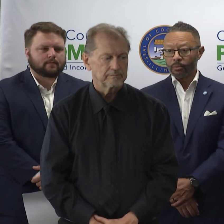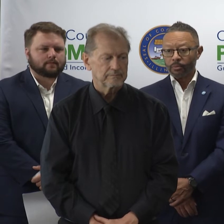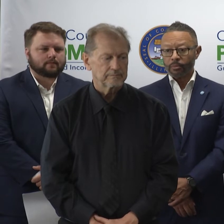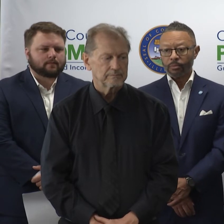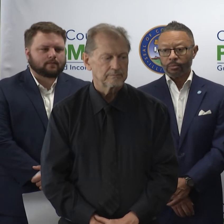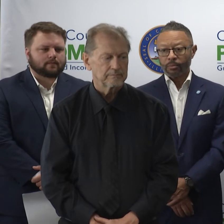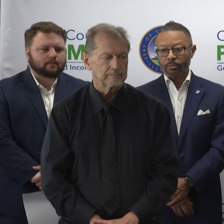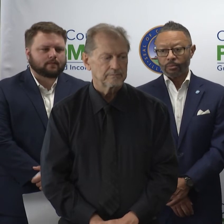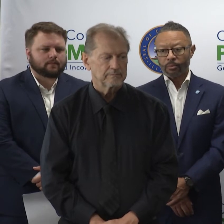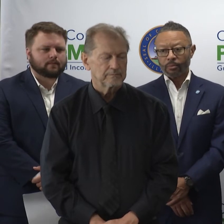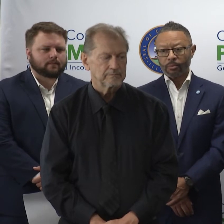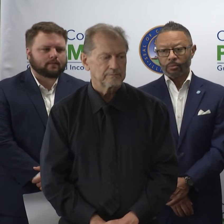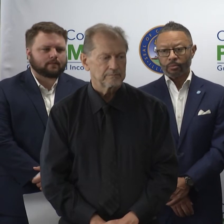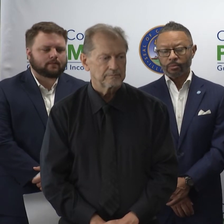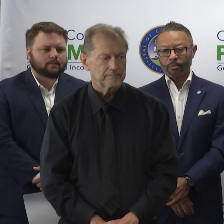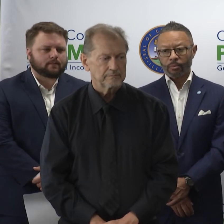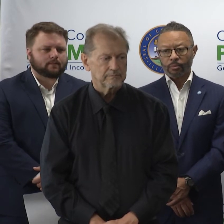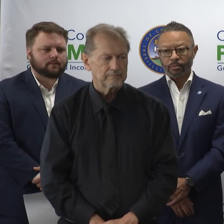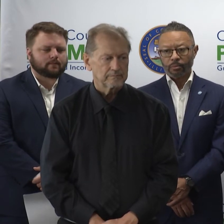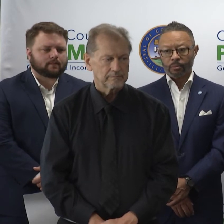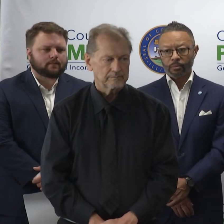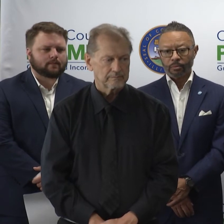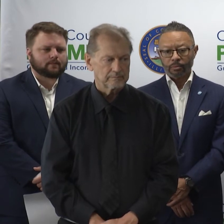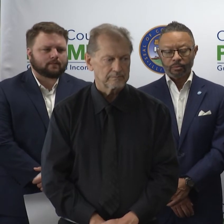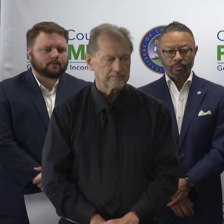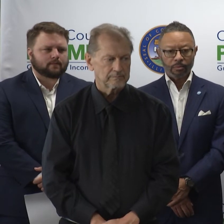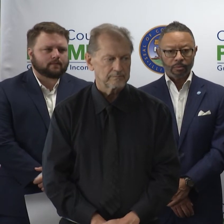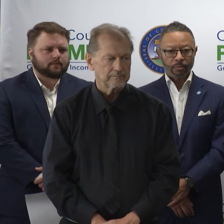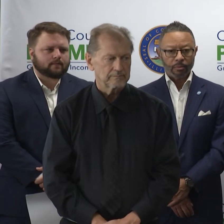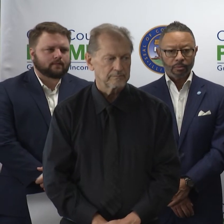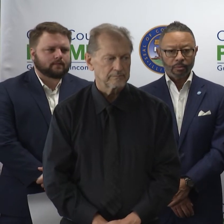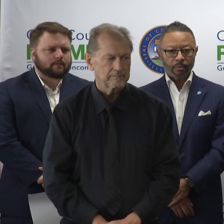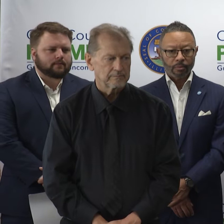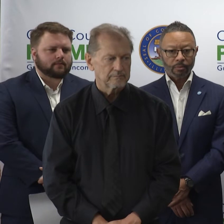un calendario de asistencia con la solicitud